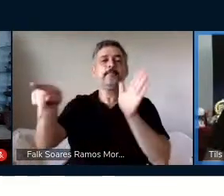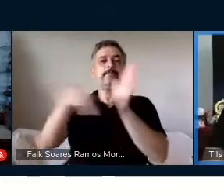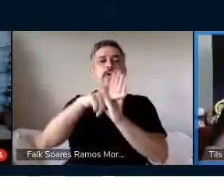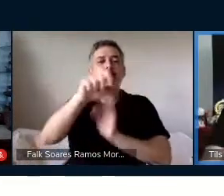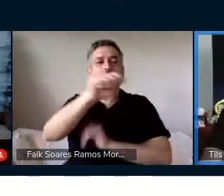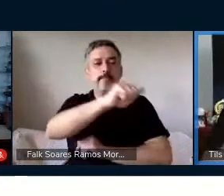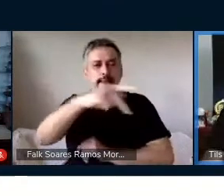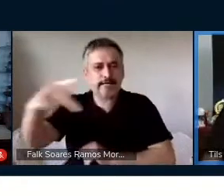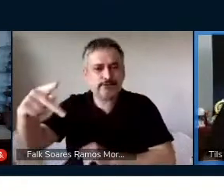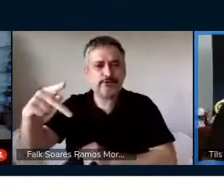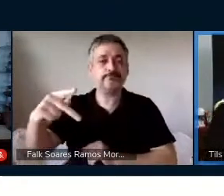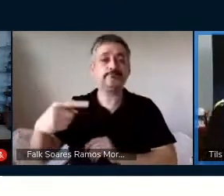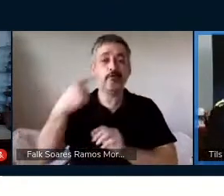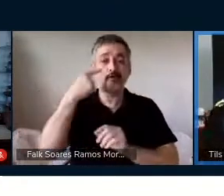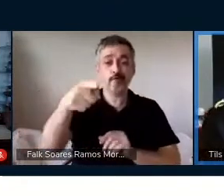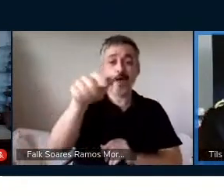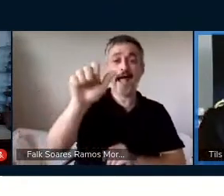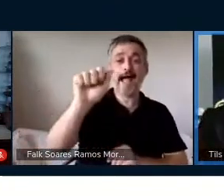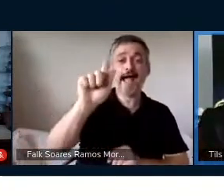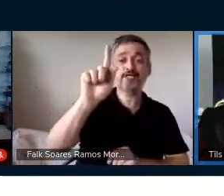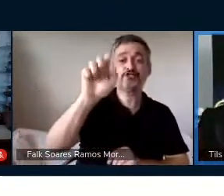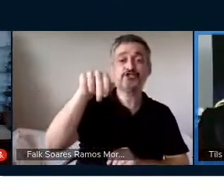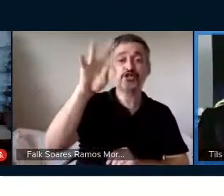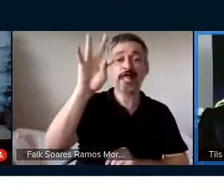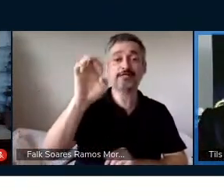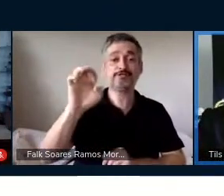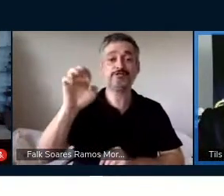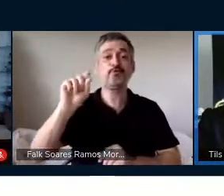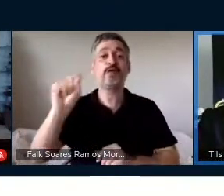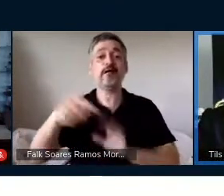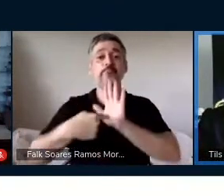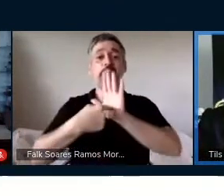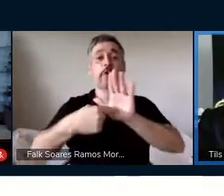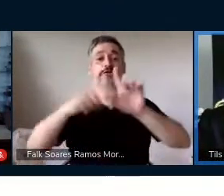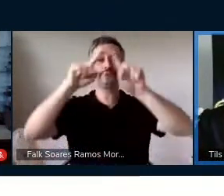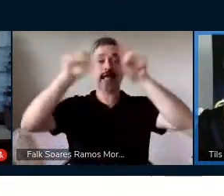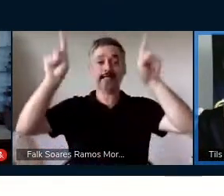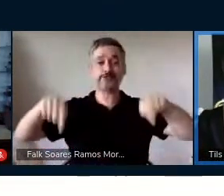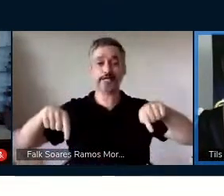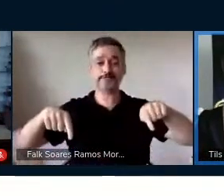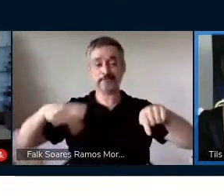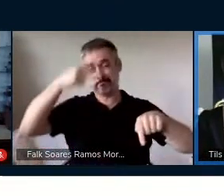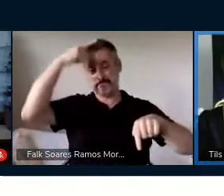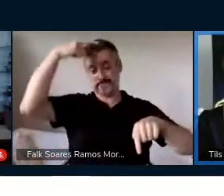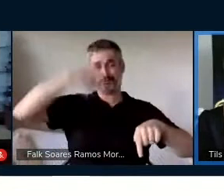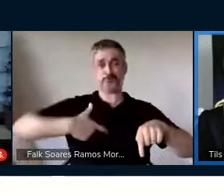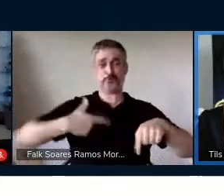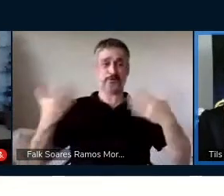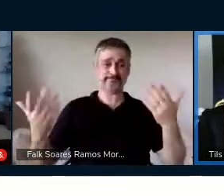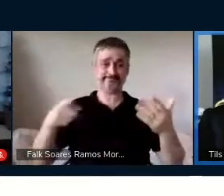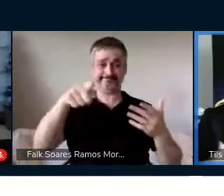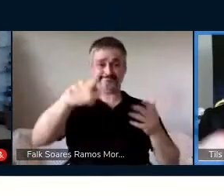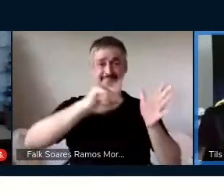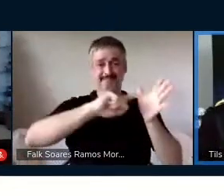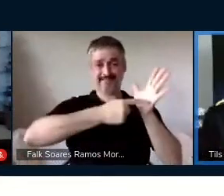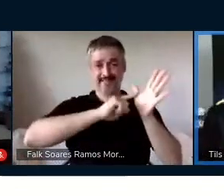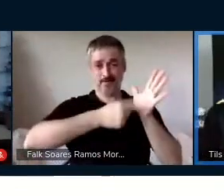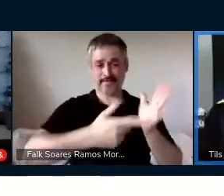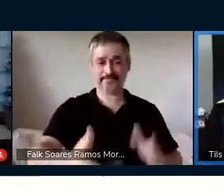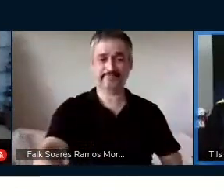também distribuído para as outras universidades. Buscamos em obras lexicográficas bilíngues a estrutura